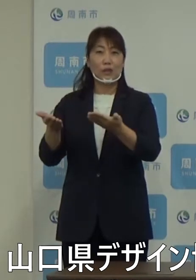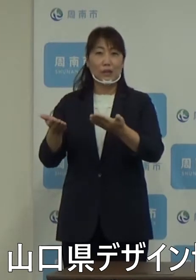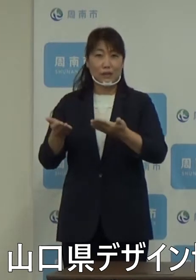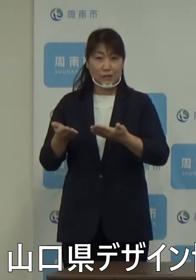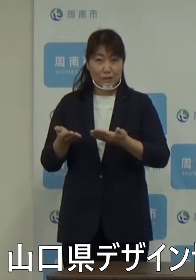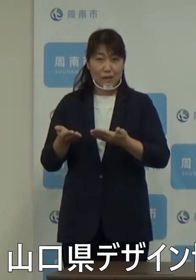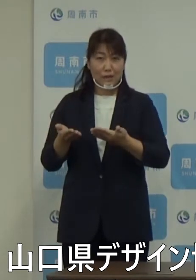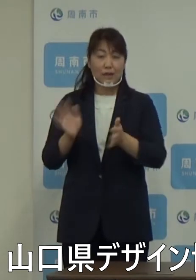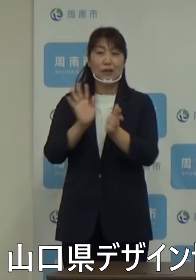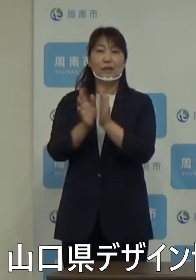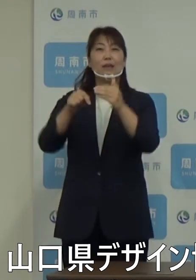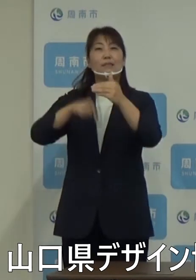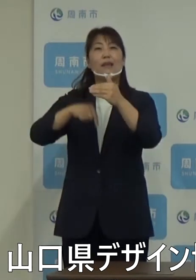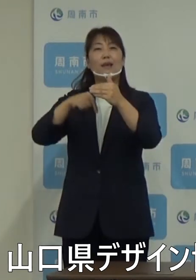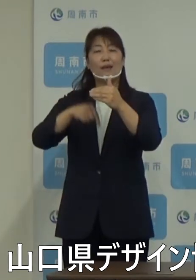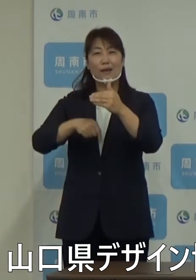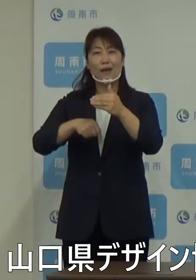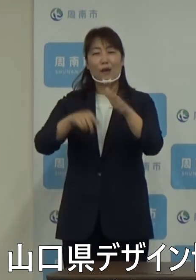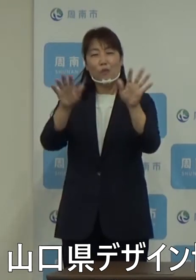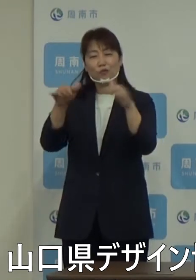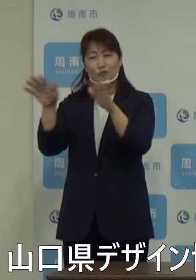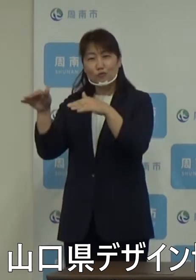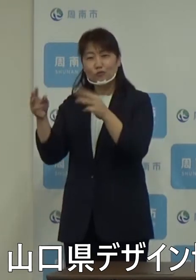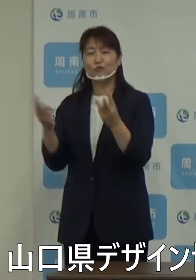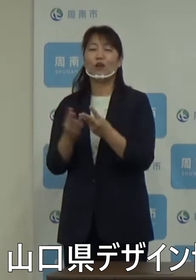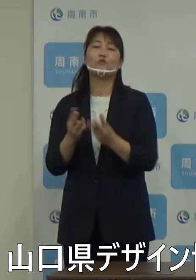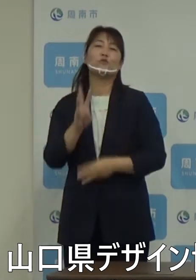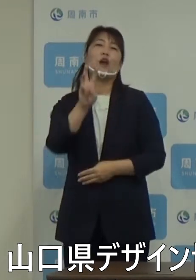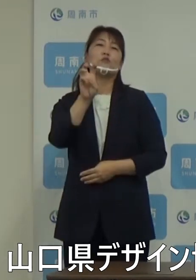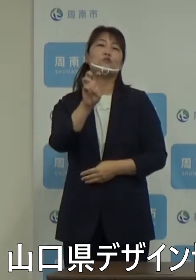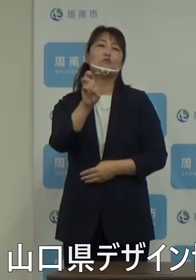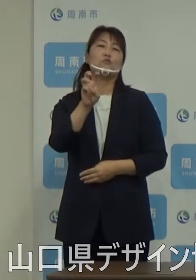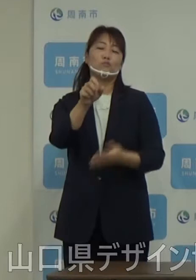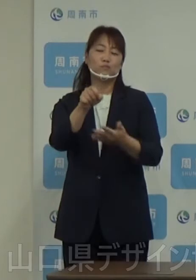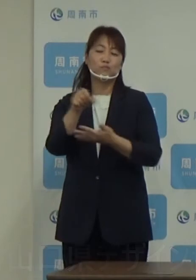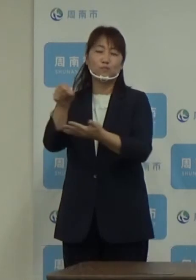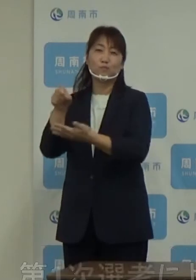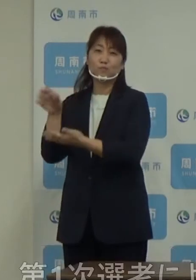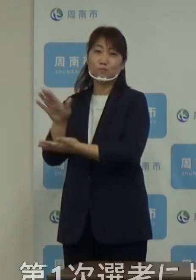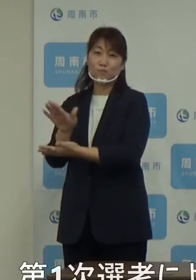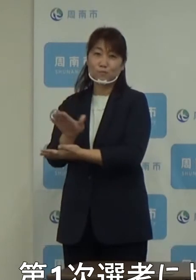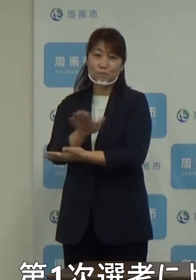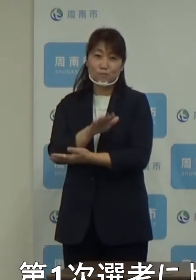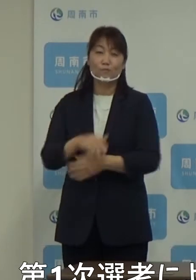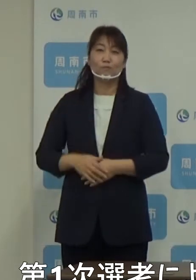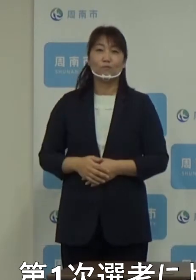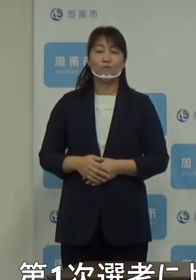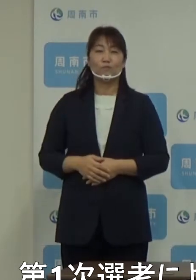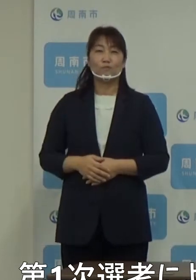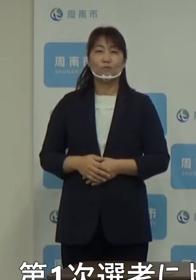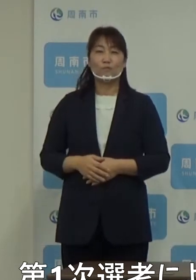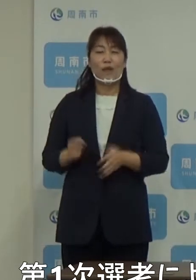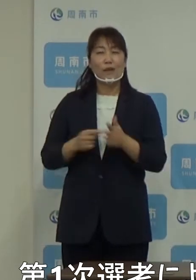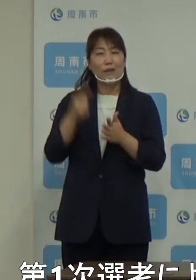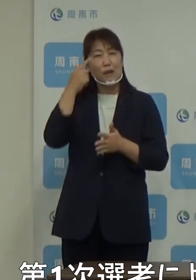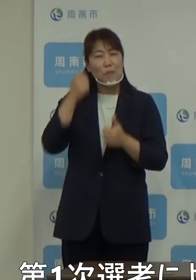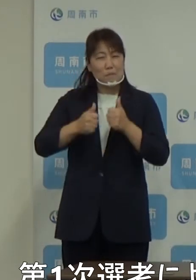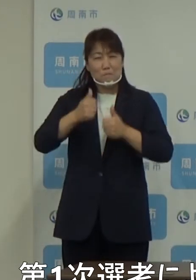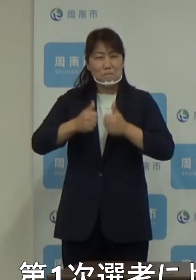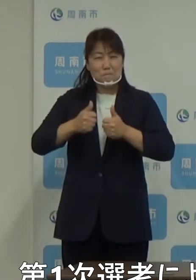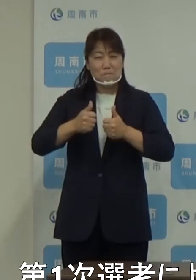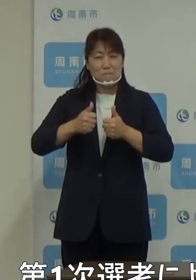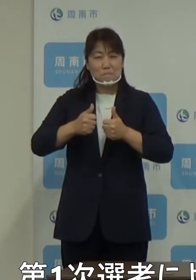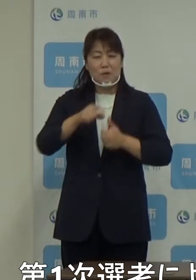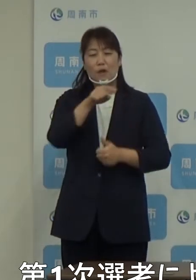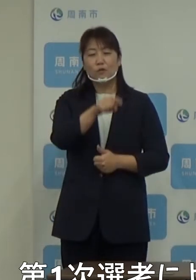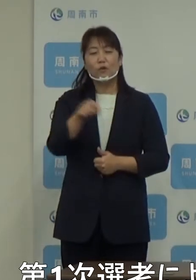と県内クリエイターから30点のご応募をいただきました。第一次選考によりそ